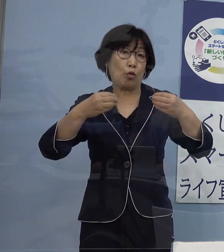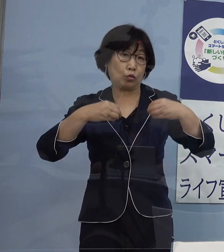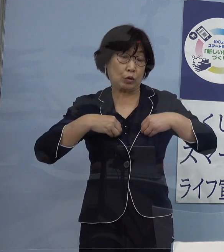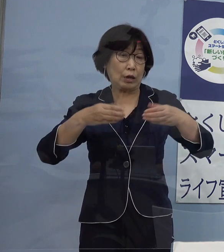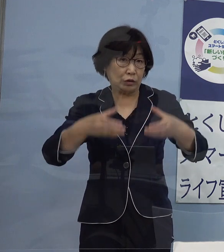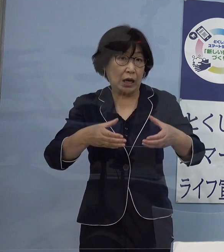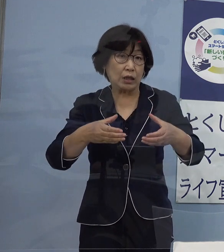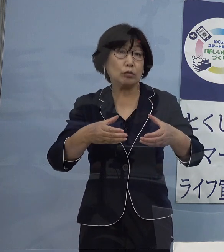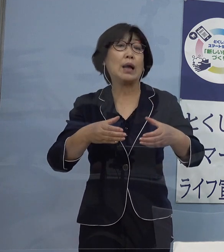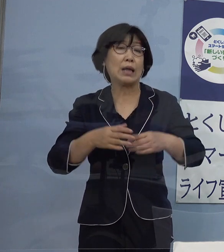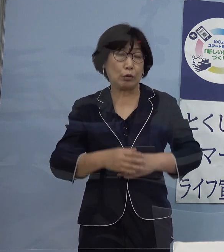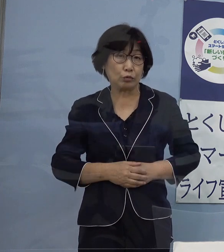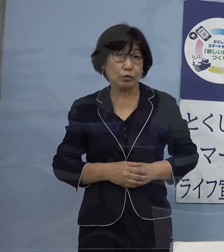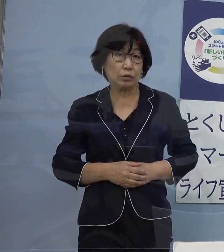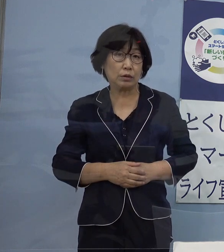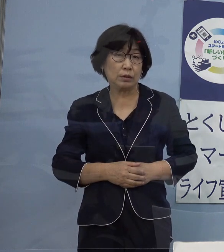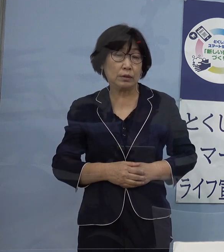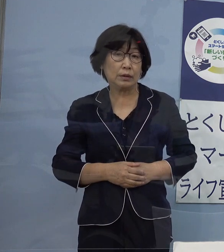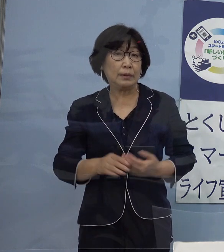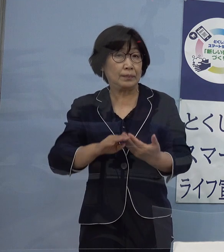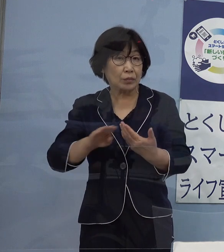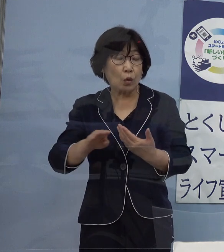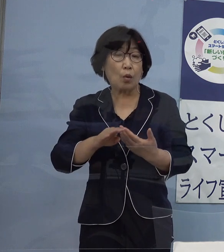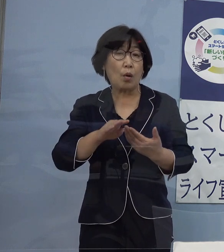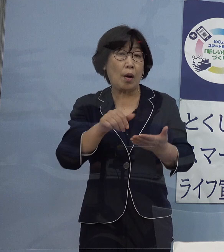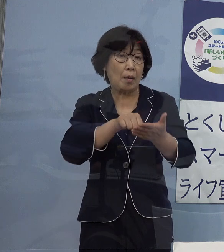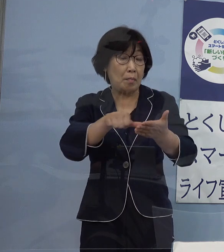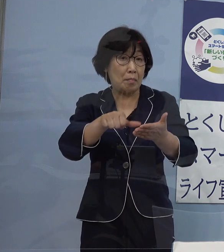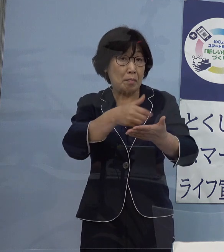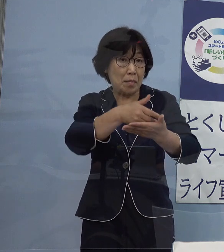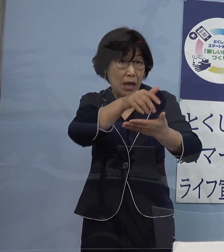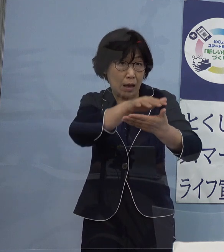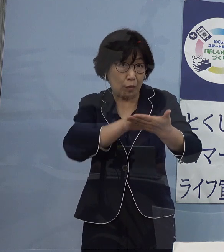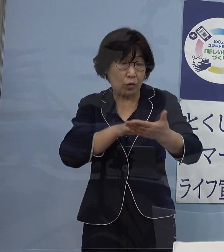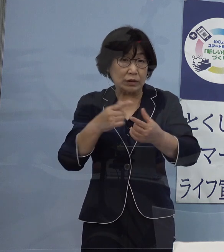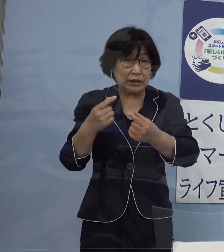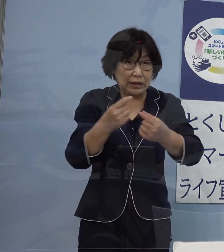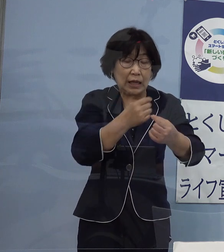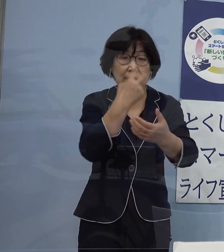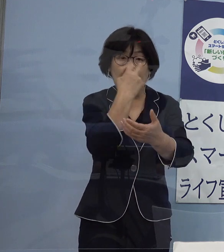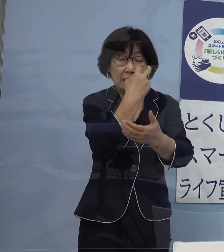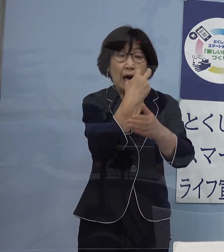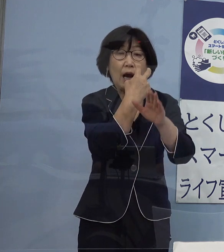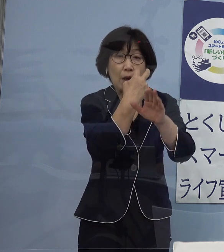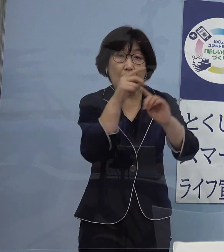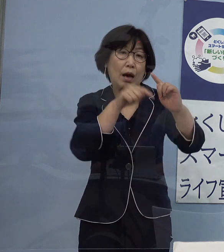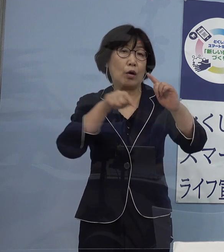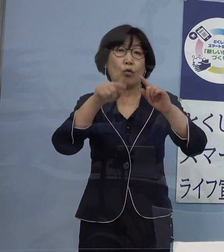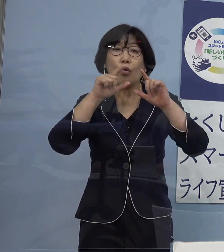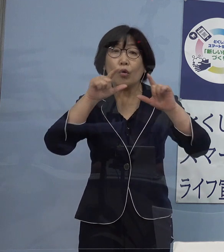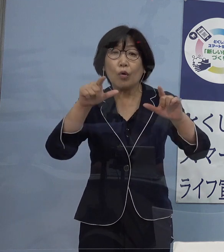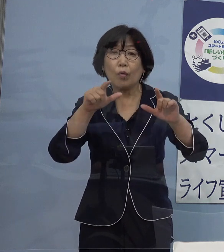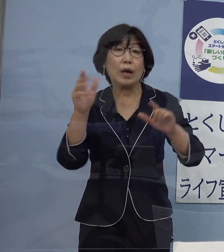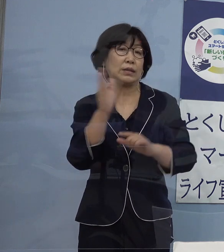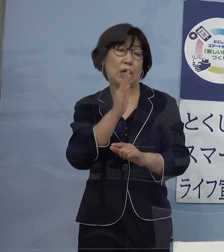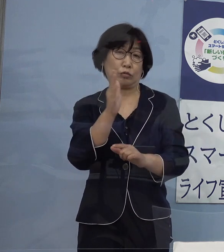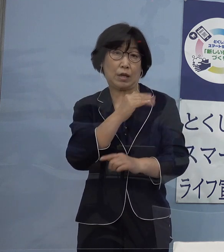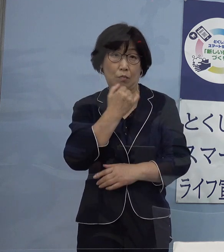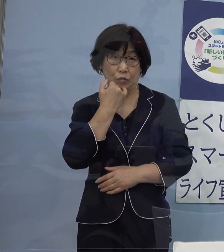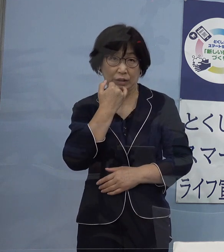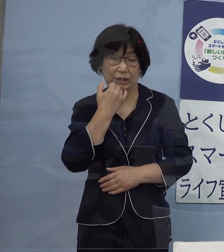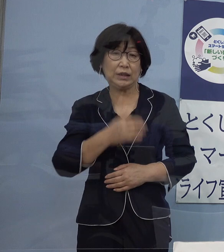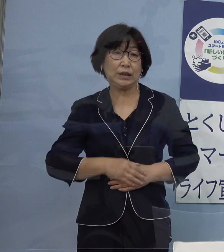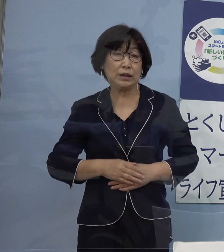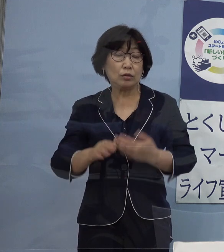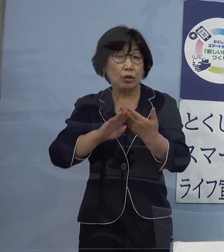う一つは、名簿がしっかり管理をされていればあえて公表する必要もないところではあるものですから、それ以外